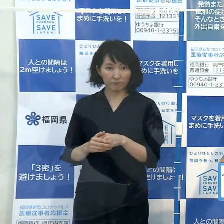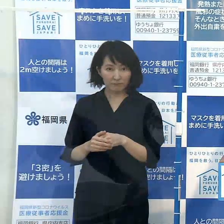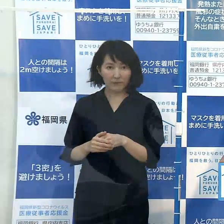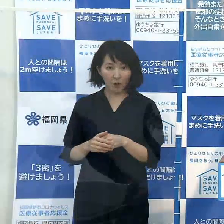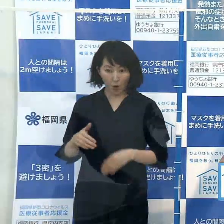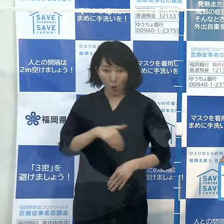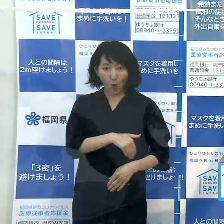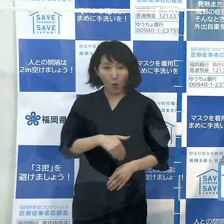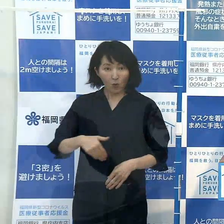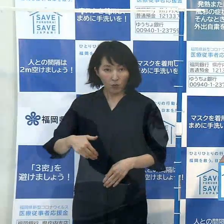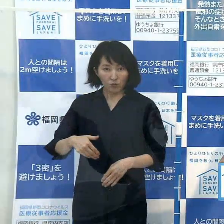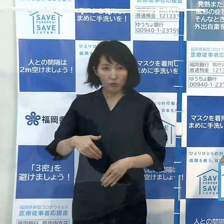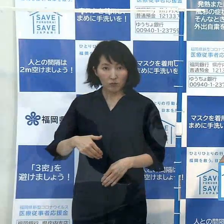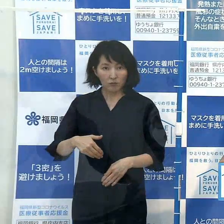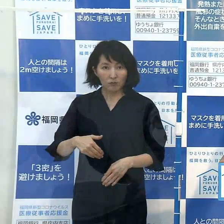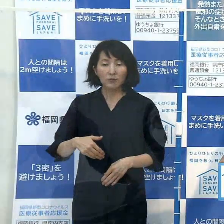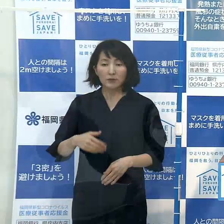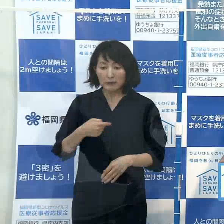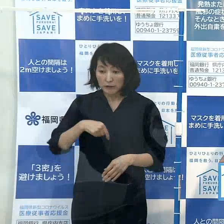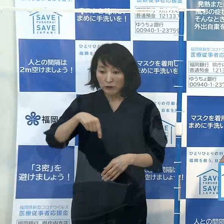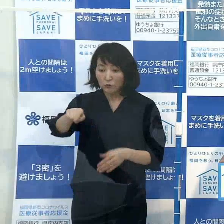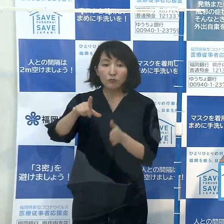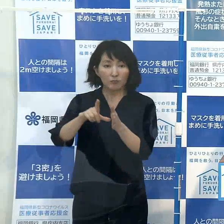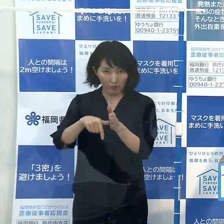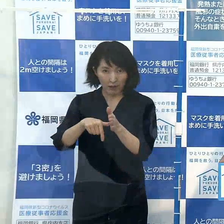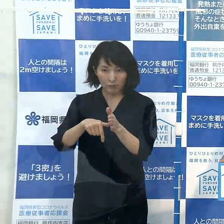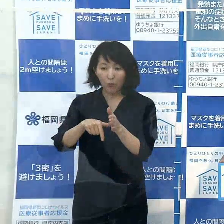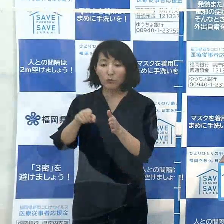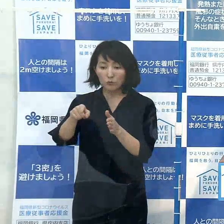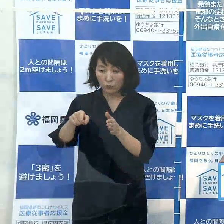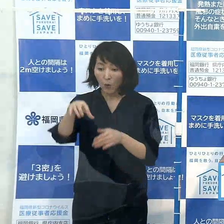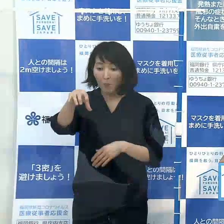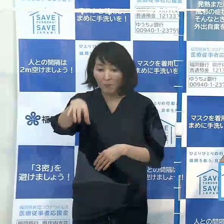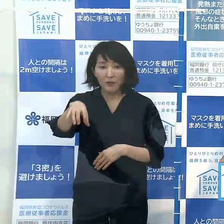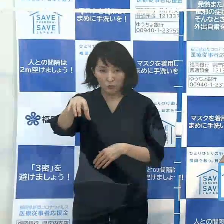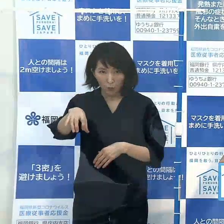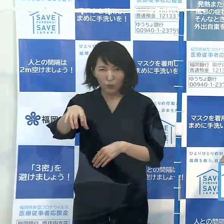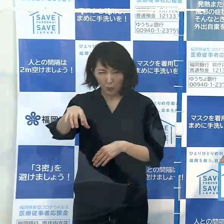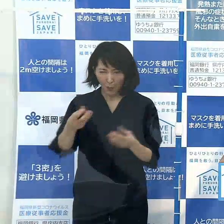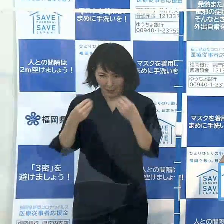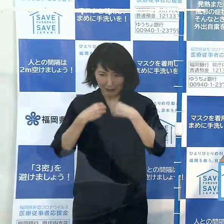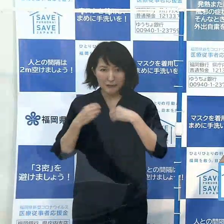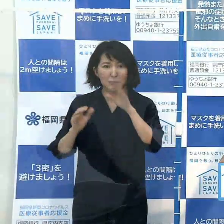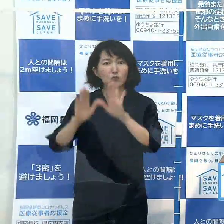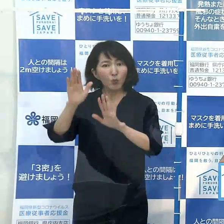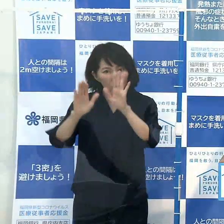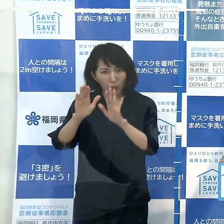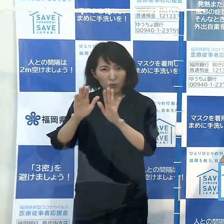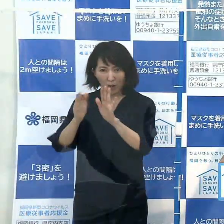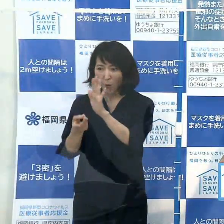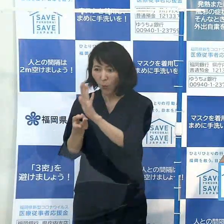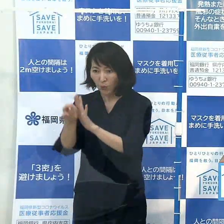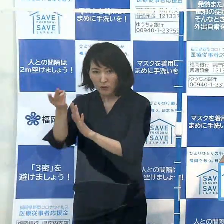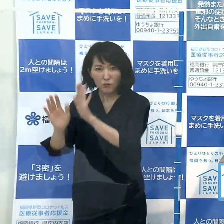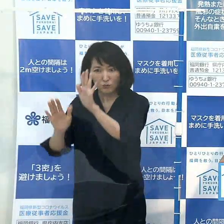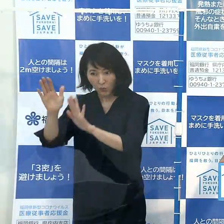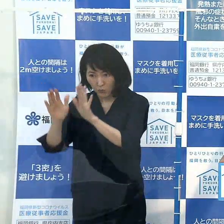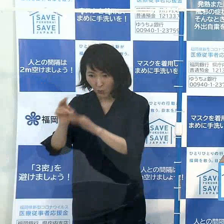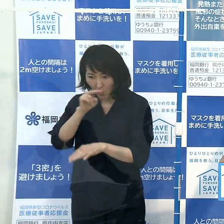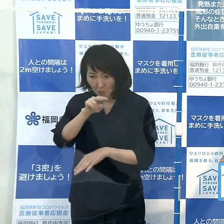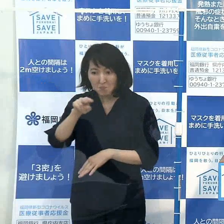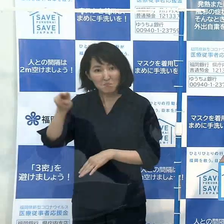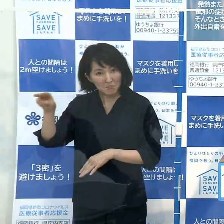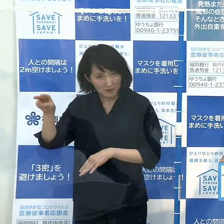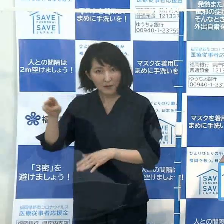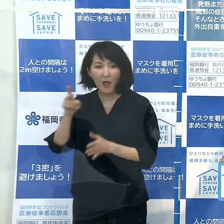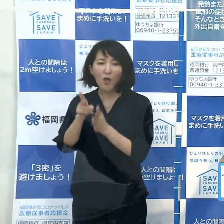それぞれの目的地の状況、あるいはホテルの感染防止対策とか、そういったものを踏まえてですね、ご旅行を計画されているん